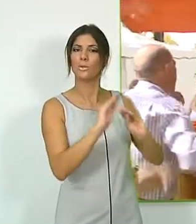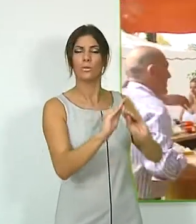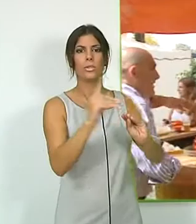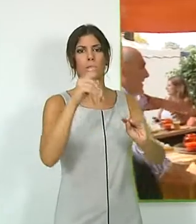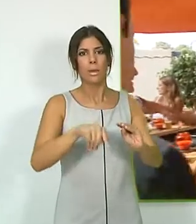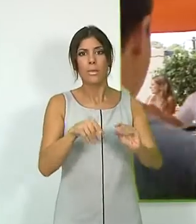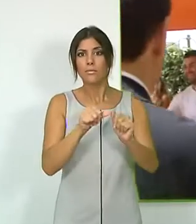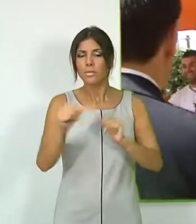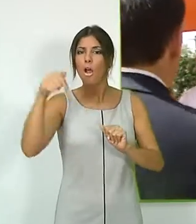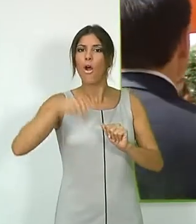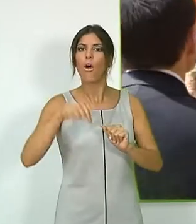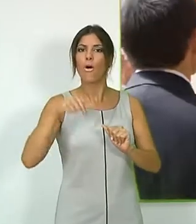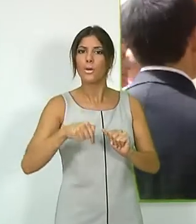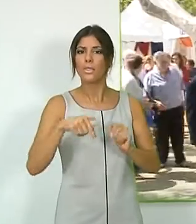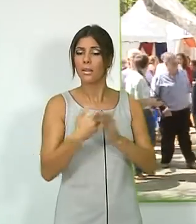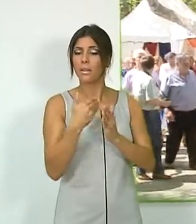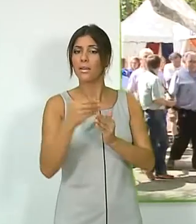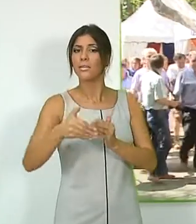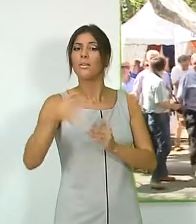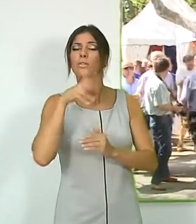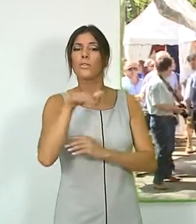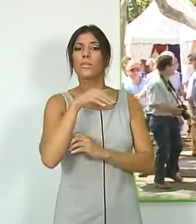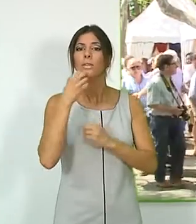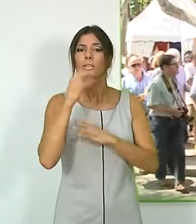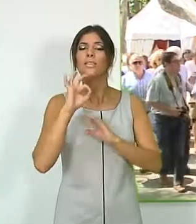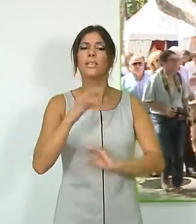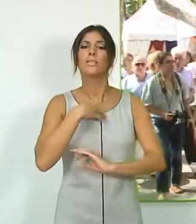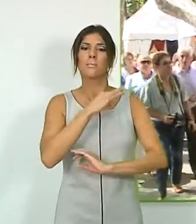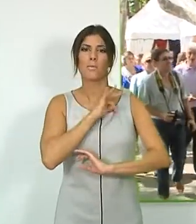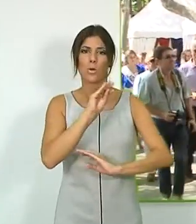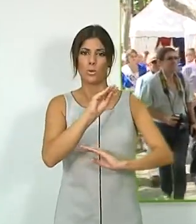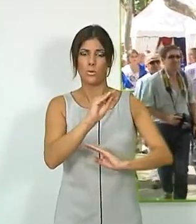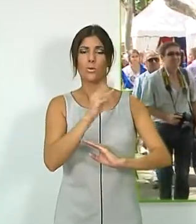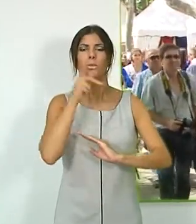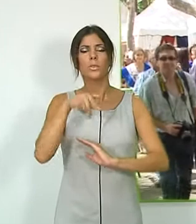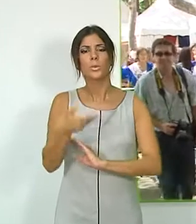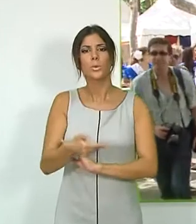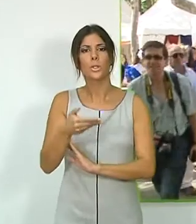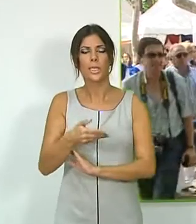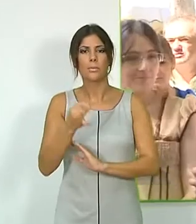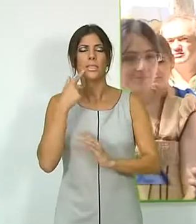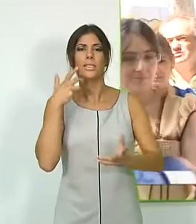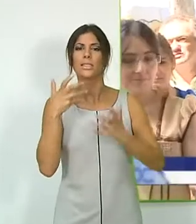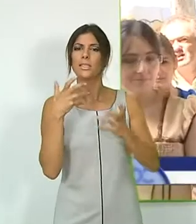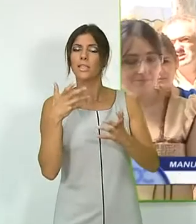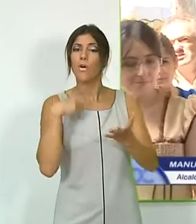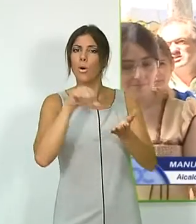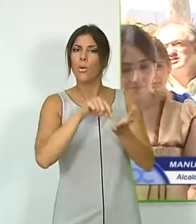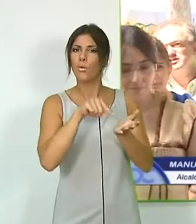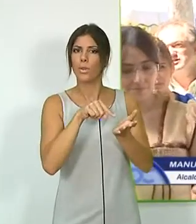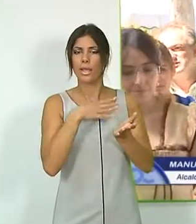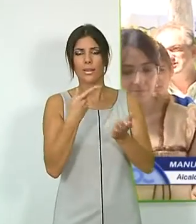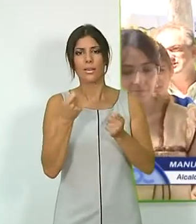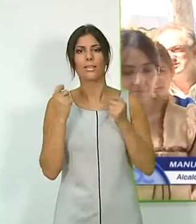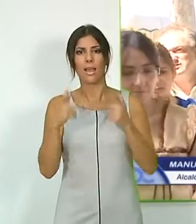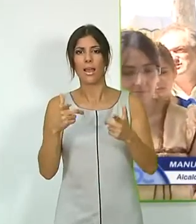de la zona y que tendrá lugar a partir de hoy y en los próximos días en el Parque Almirante Laulé. Una de las patas más importantes de los atractivos que una ciudad